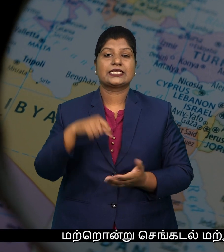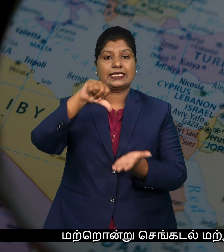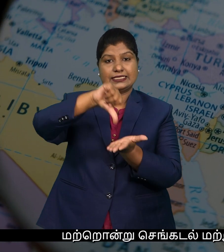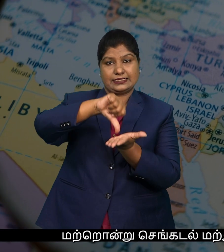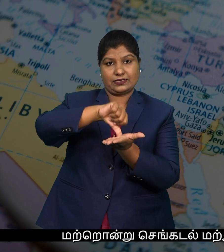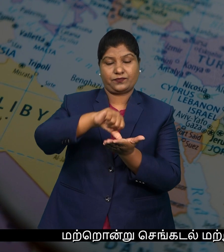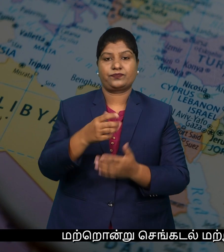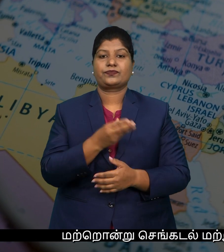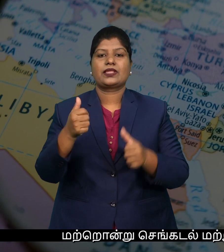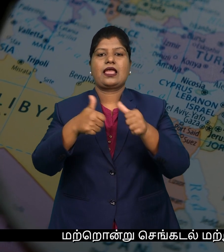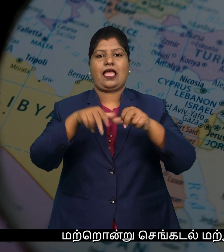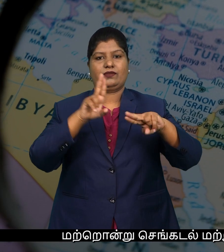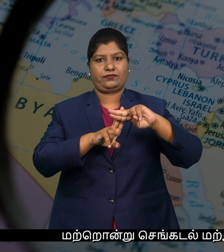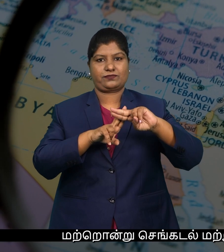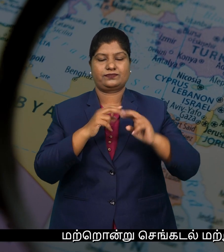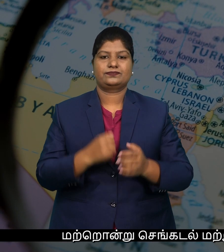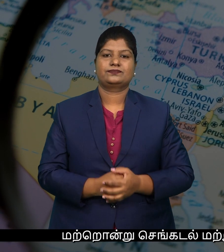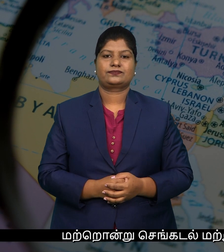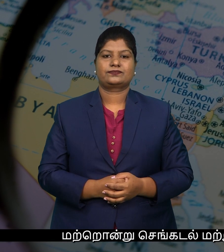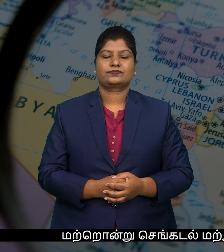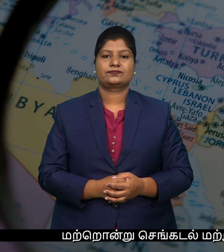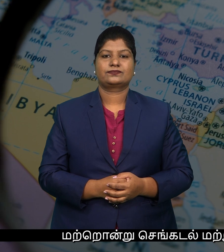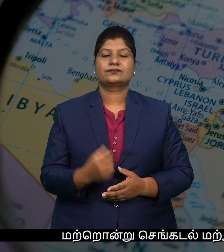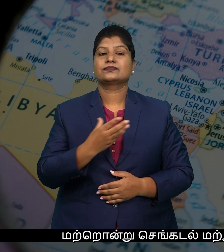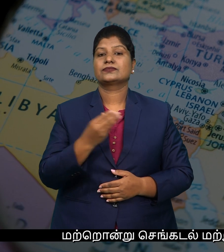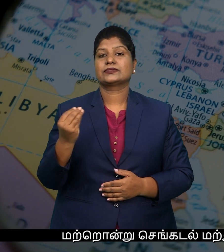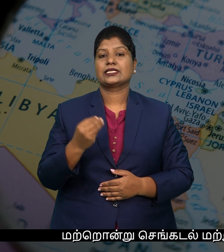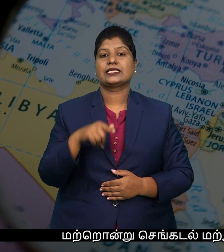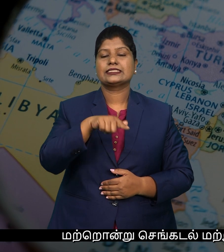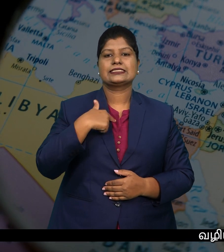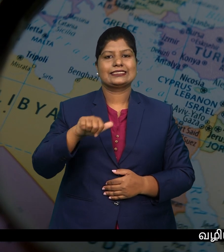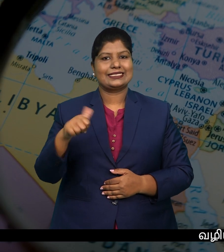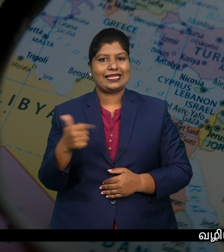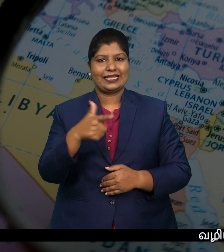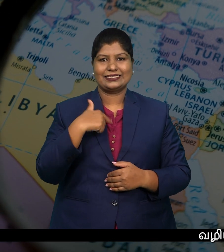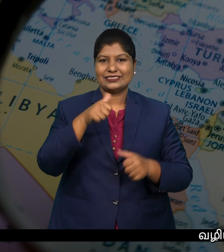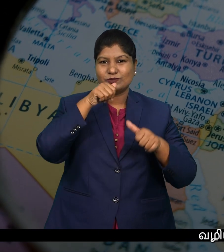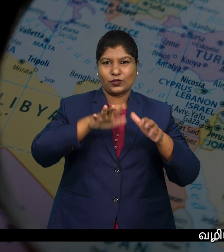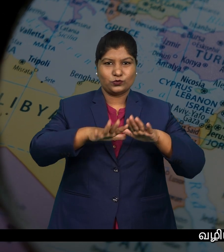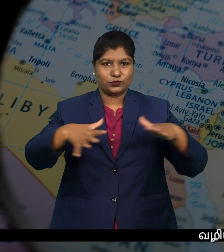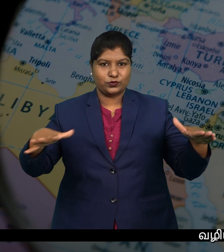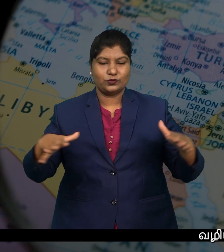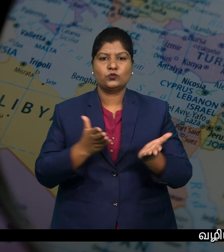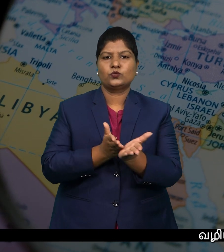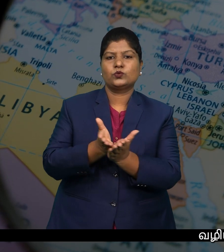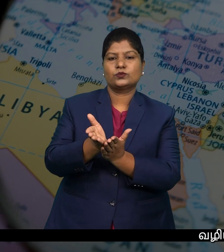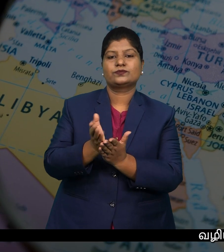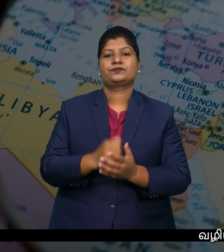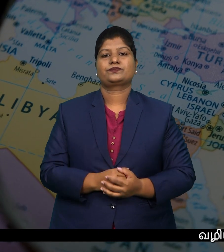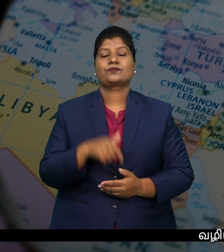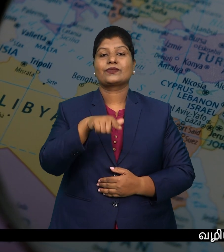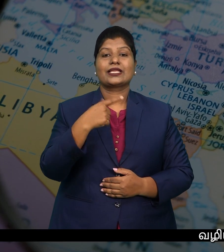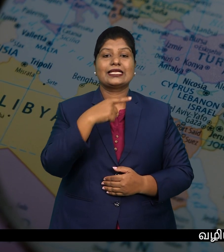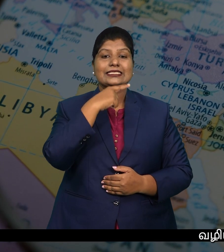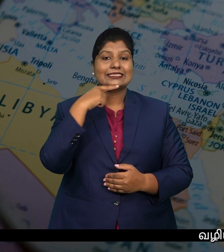மற்றொன்று செங்கடல் மற்றும் அரபிக் கடல் வழியாக கடல் வழியாகவும் வர்த்தகம் செய்தனர்.